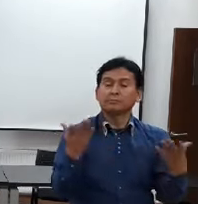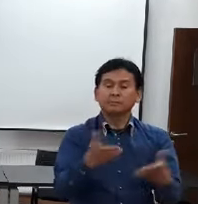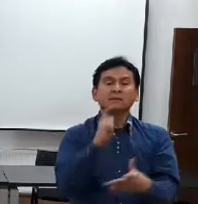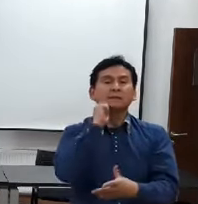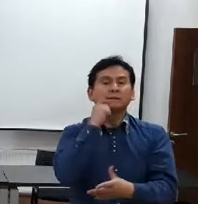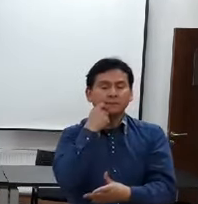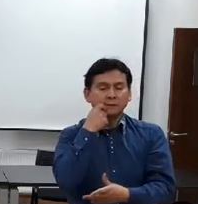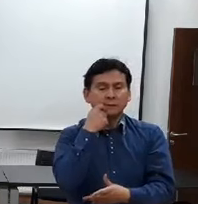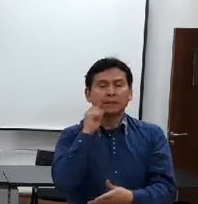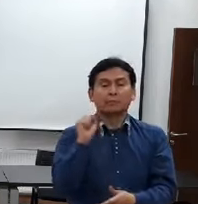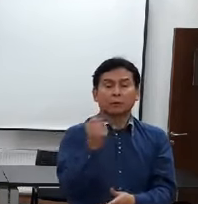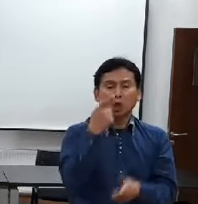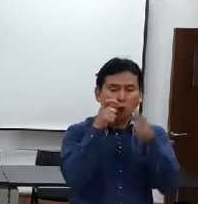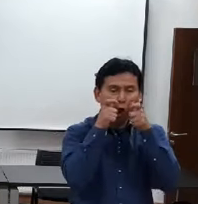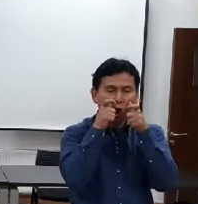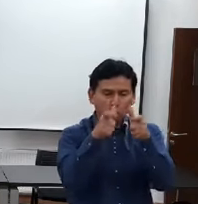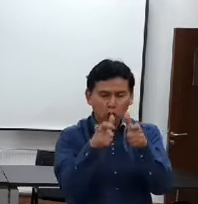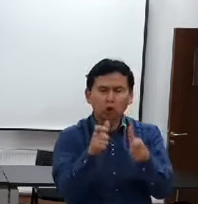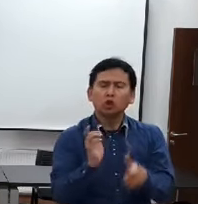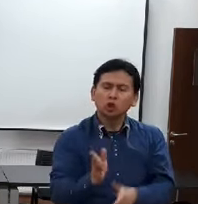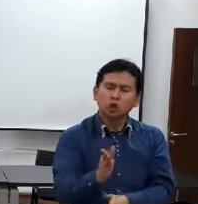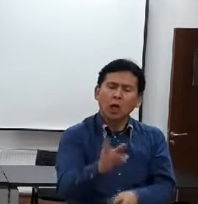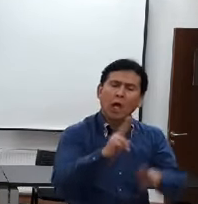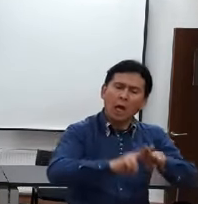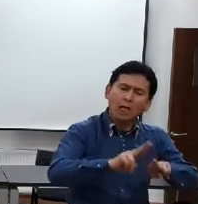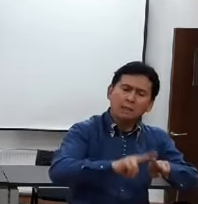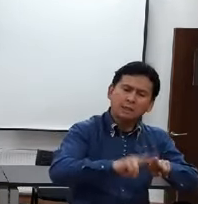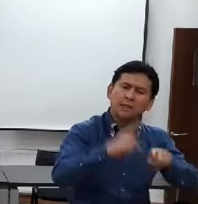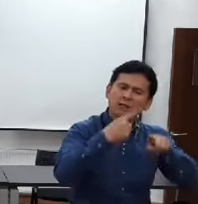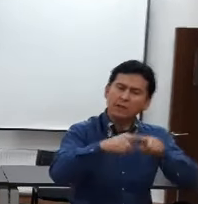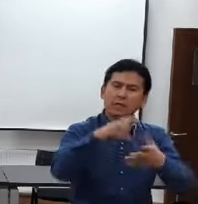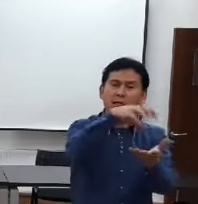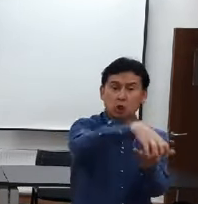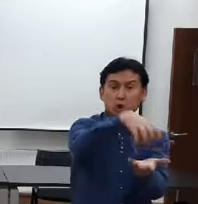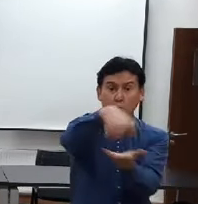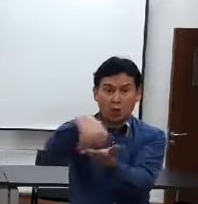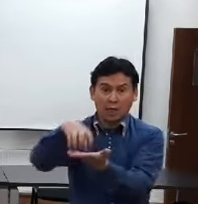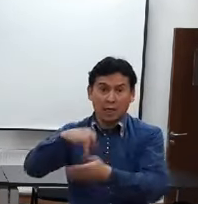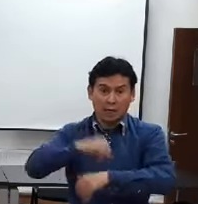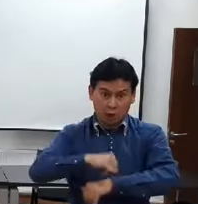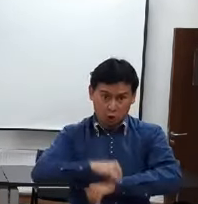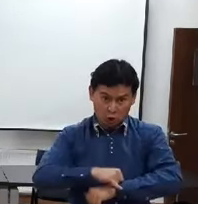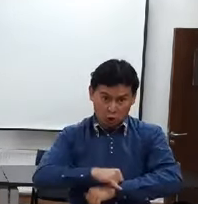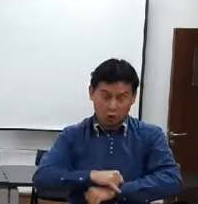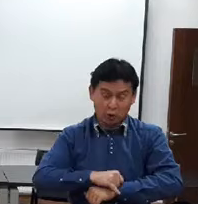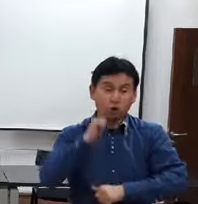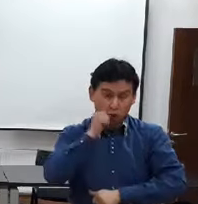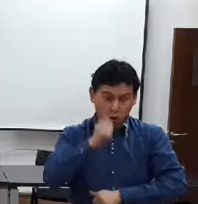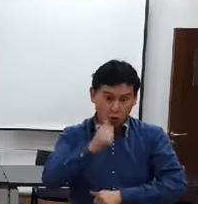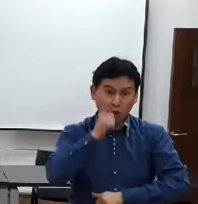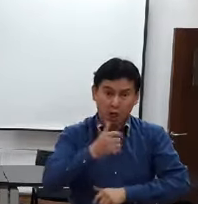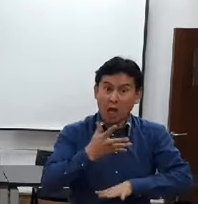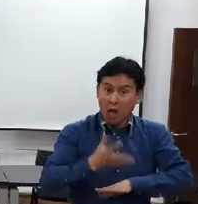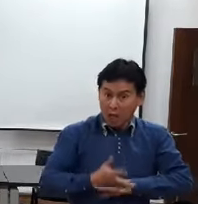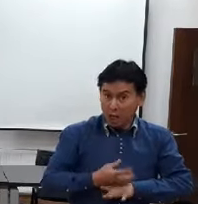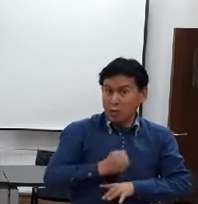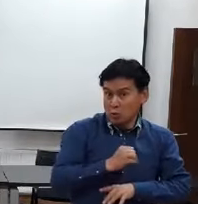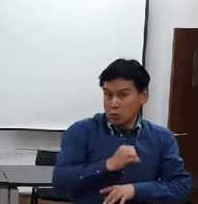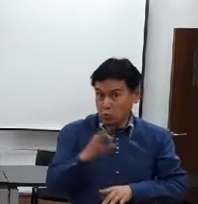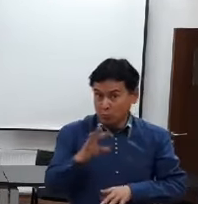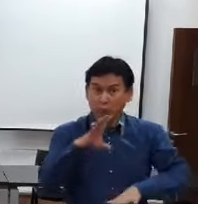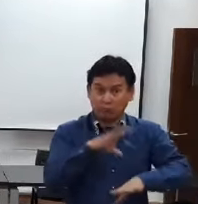primero que todo, de un control permanente que se está ejerciendo en las distintas ciudades de la región. Por eso es tenemos todos los días una cantidad